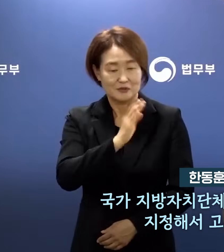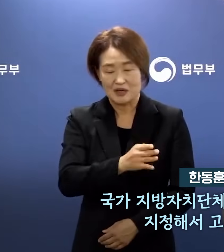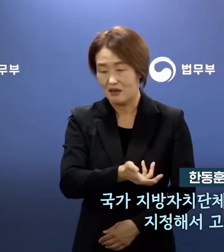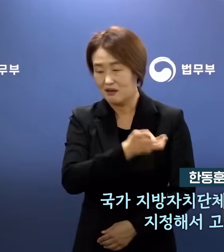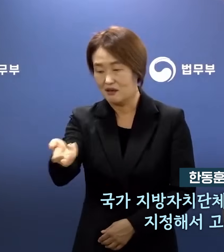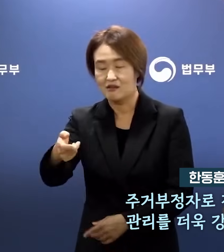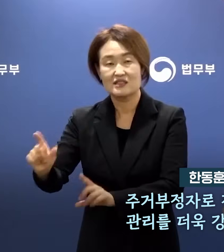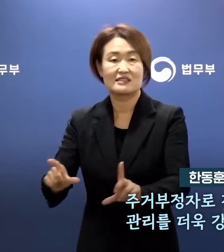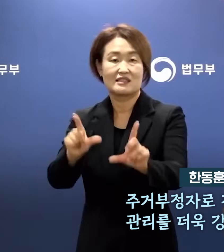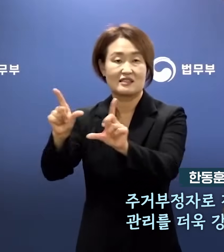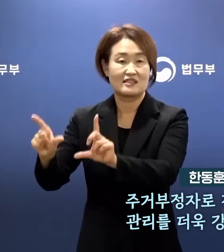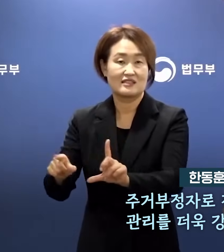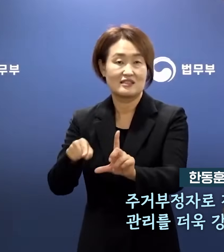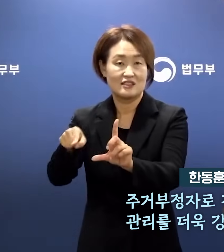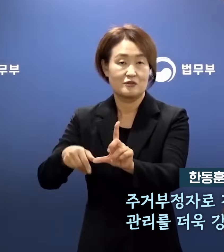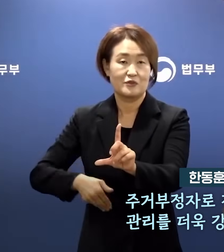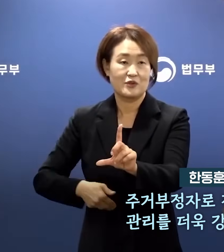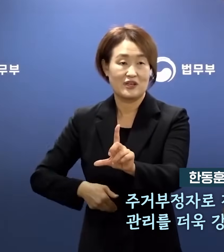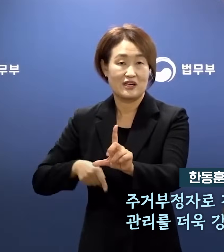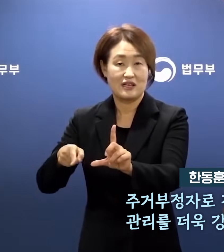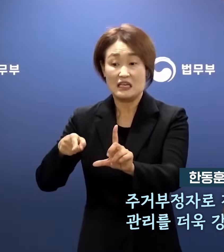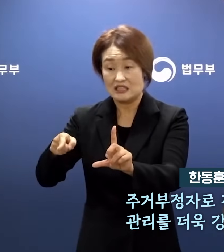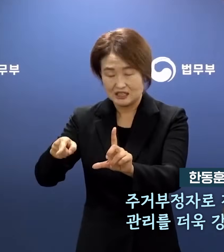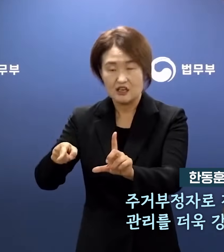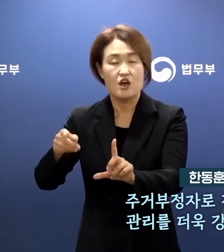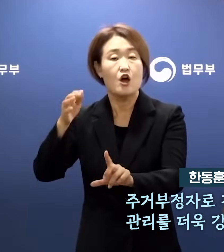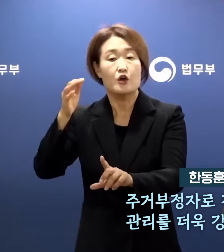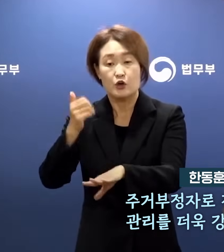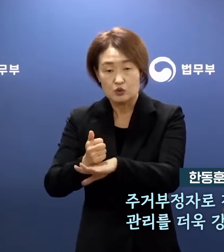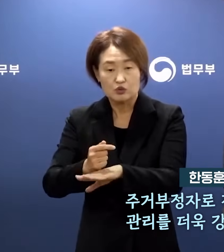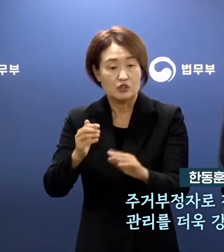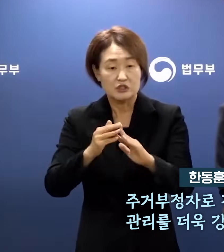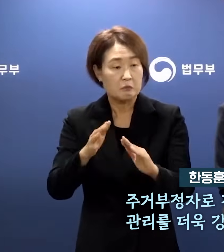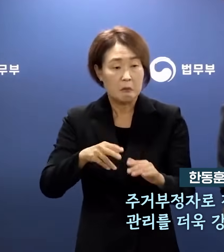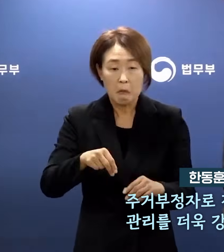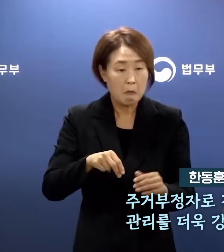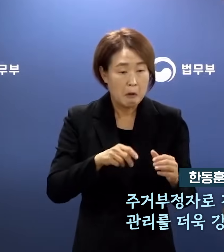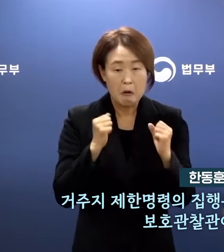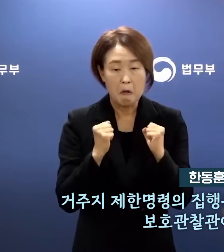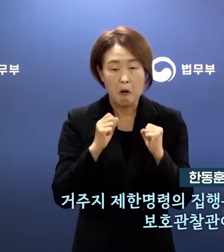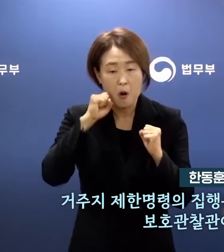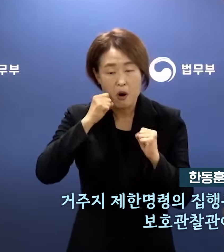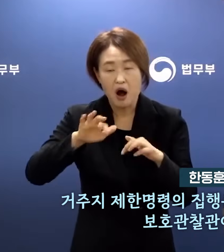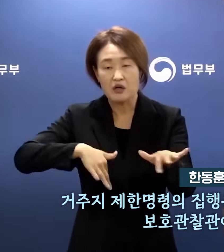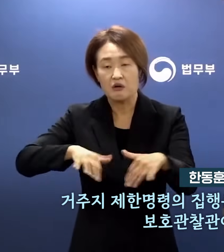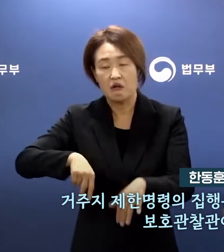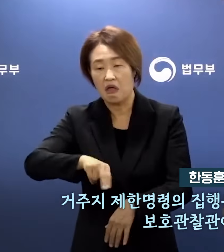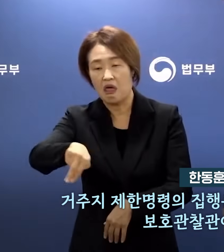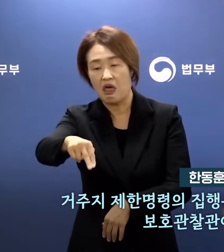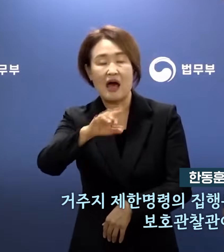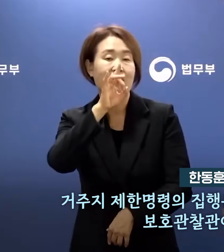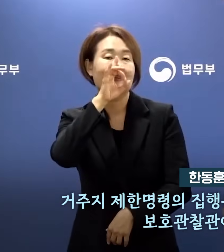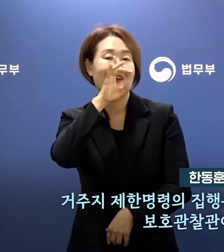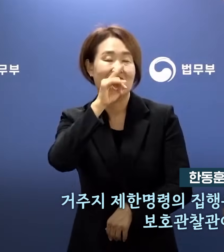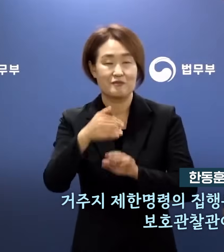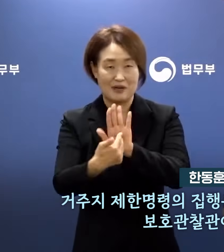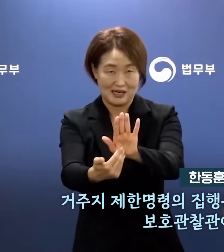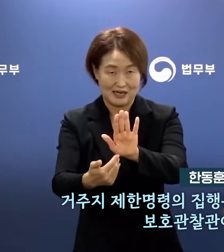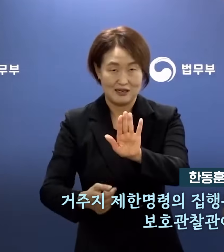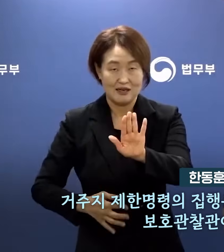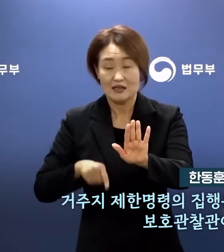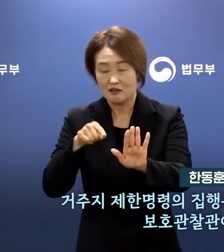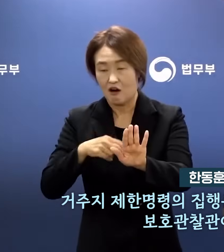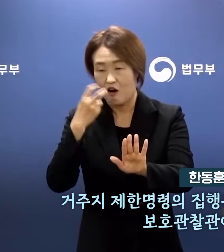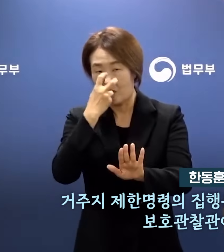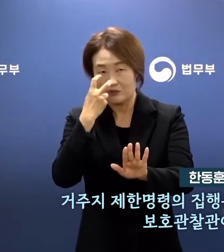고위험 성범죄자가 주거보정자로 전락하는 것을 막고 관리를 더욱 강화하도록 했습니다. 거주지 제한 명령의 집행은 검사의